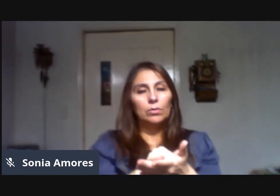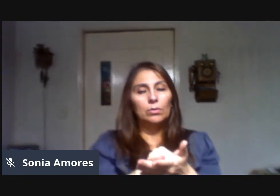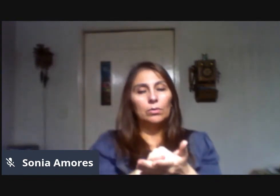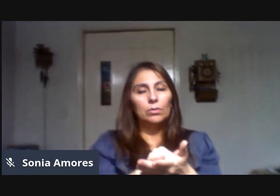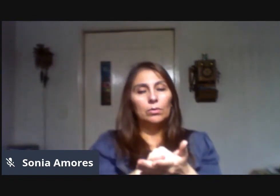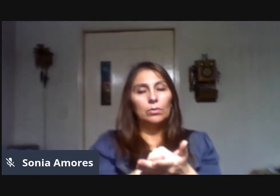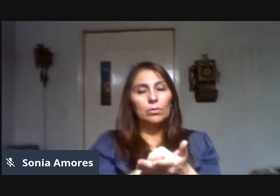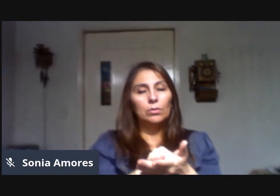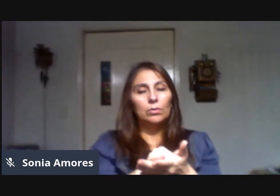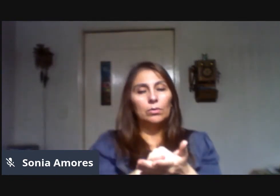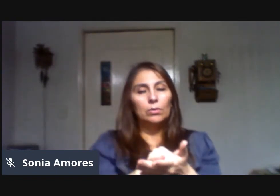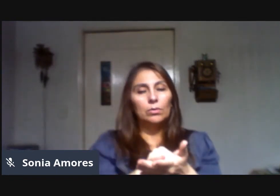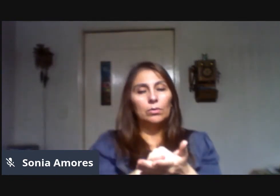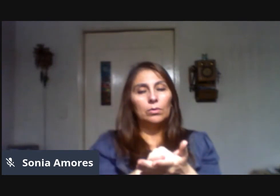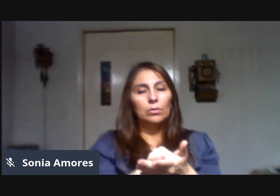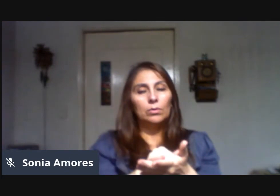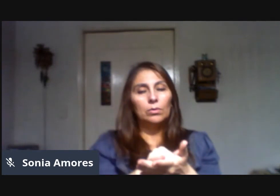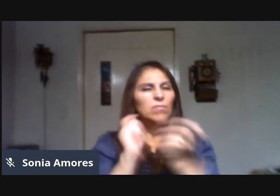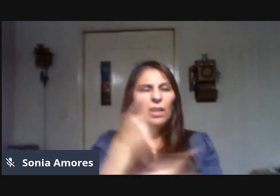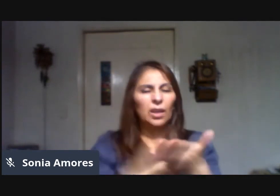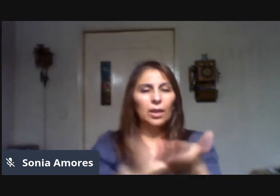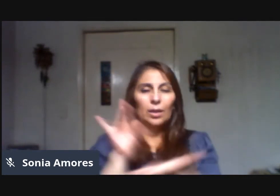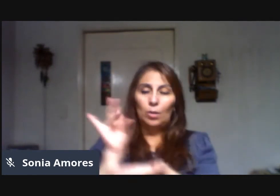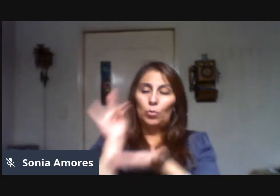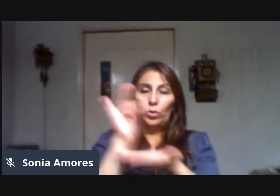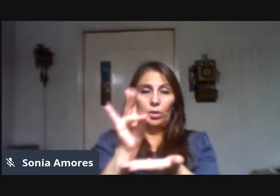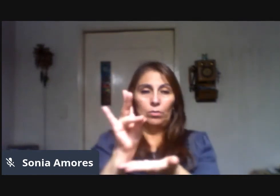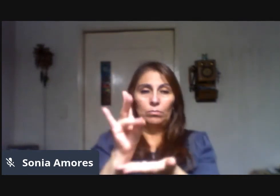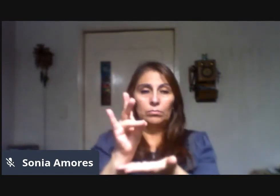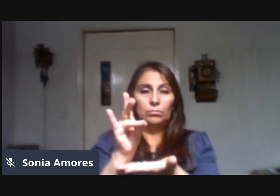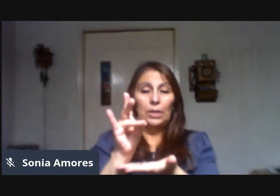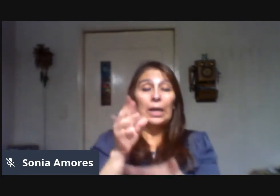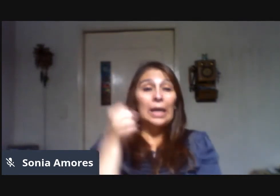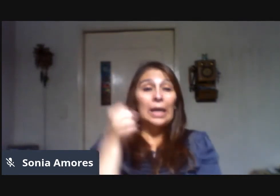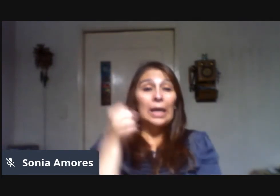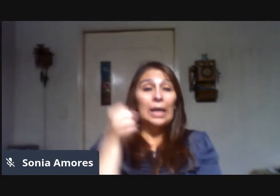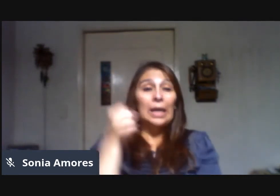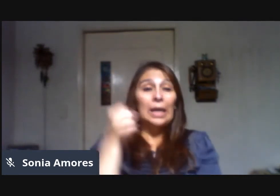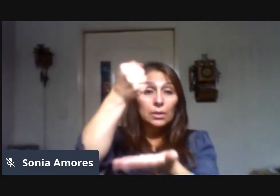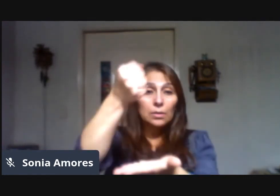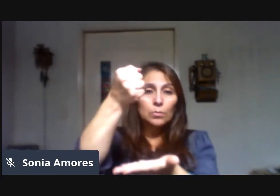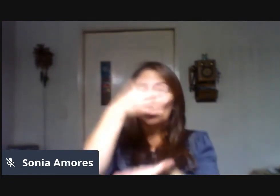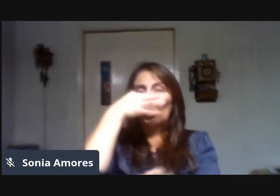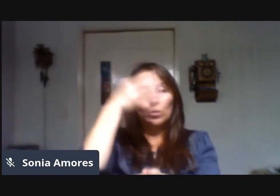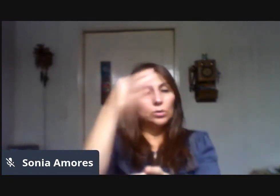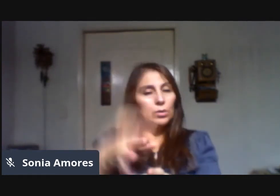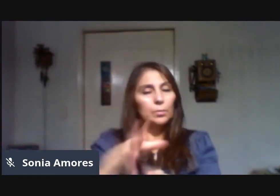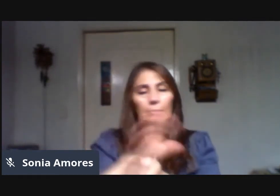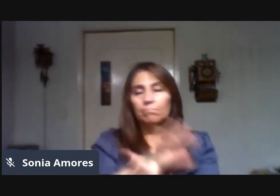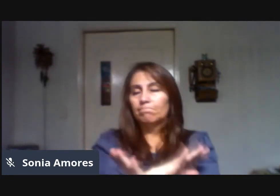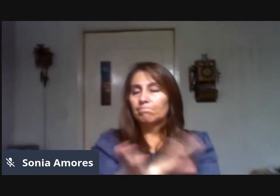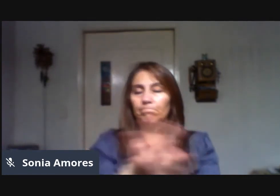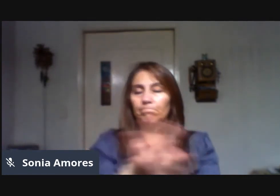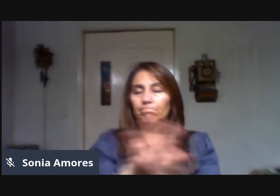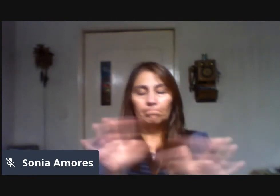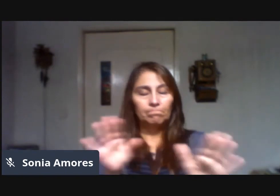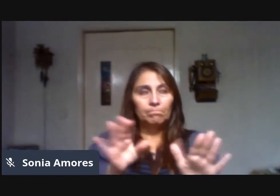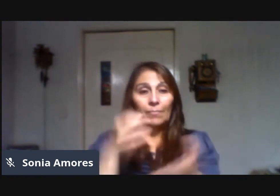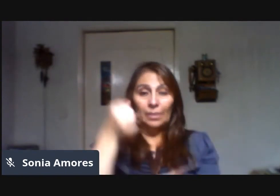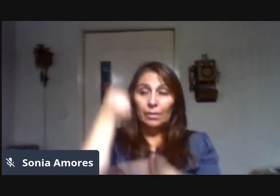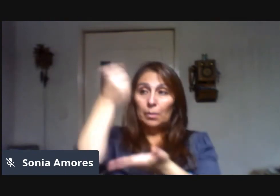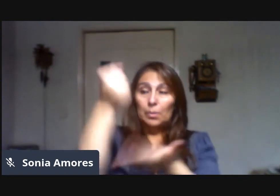modelo. El capitalismo no sirve. El capitalismo sirve para enriquecerse